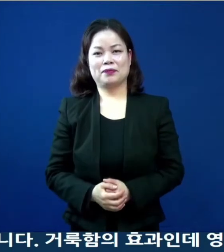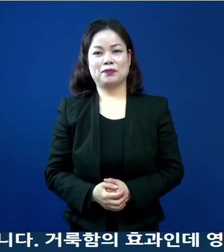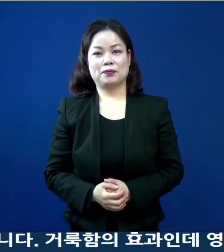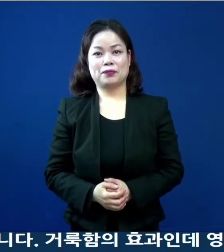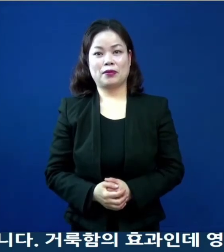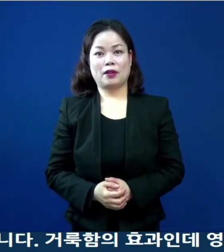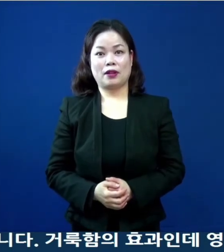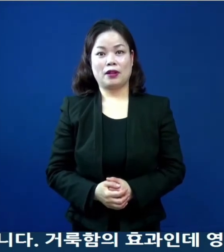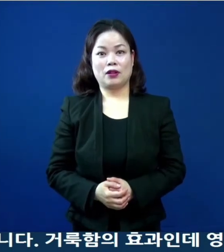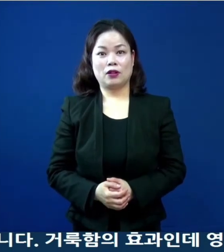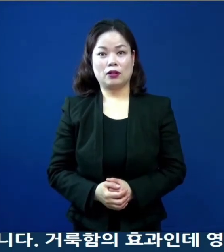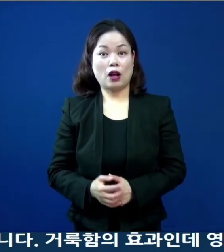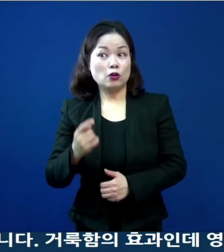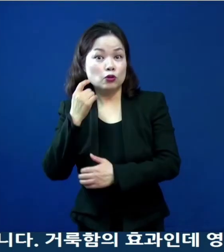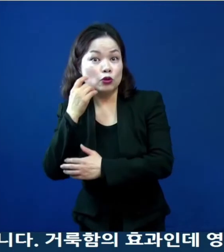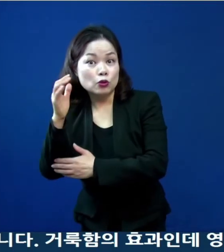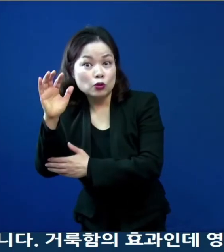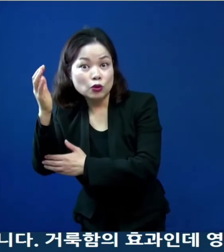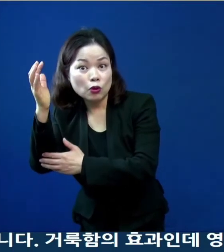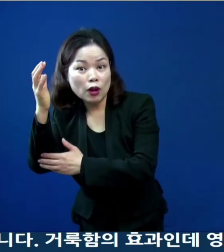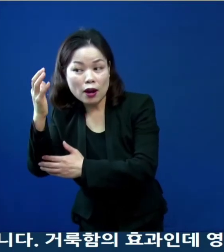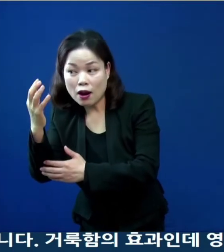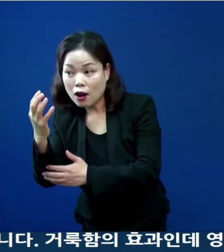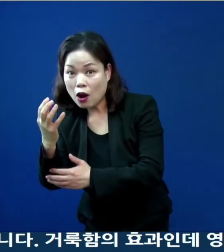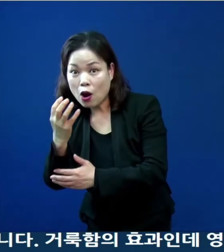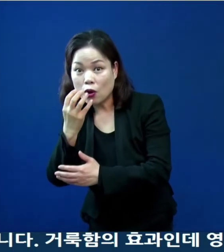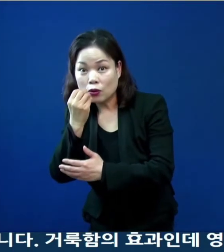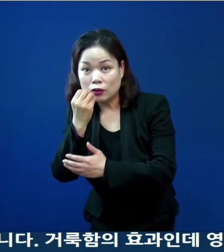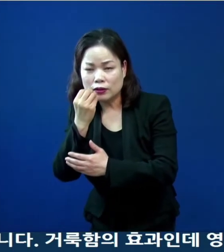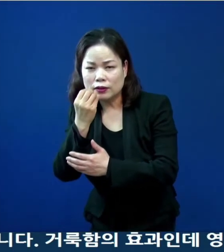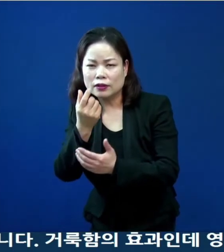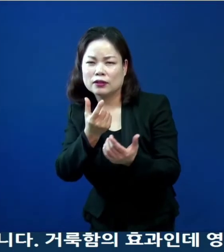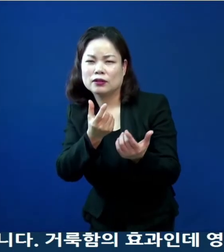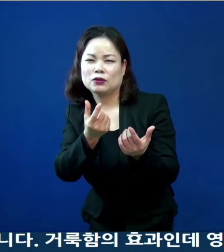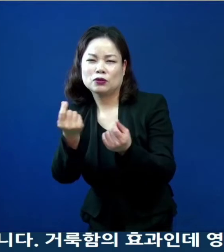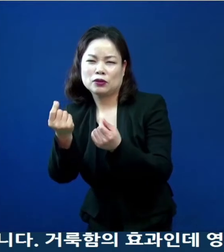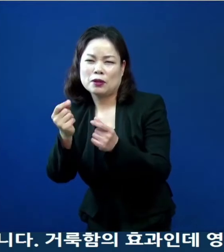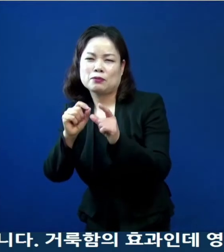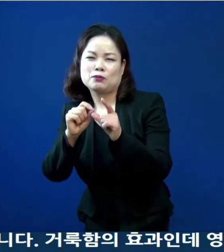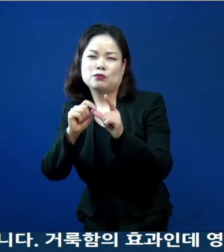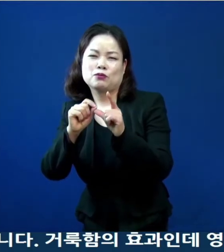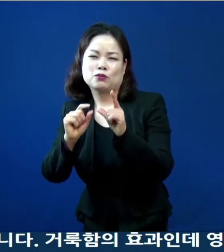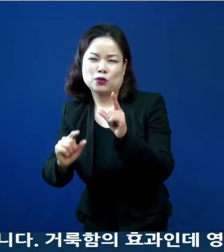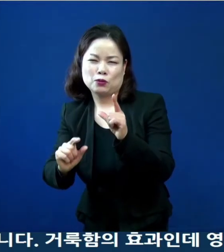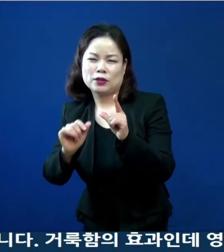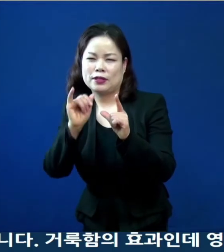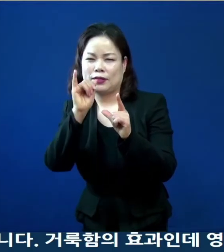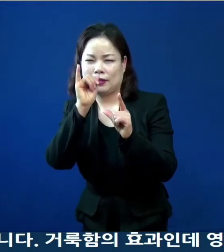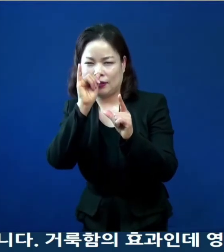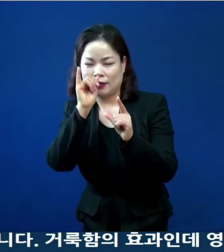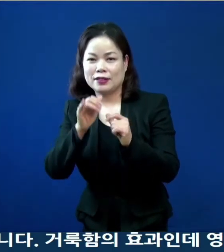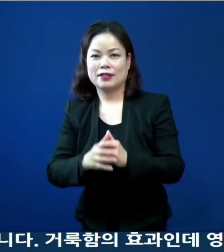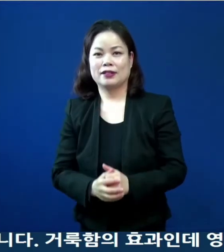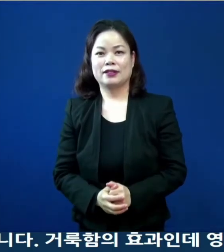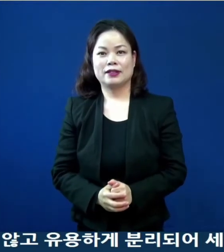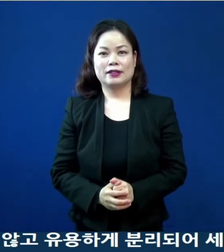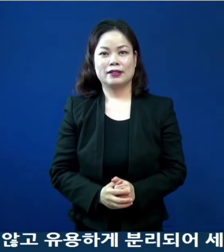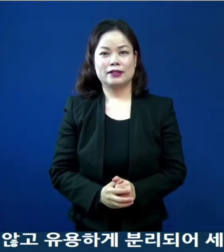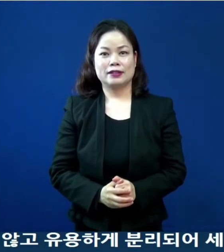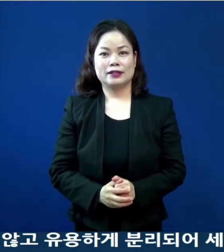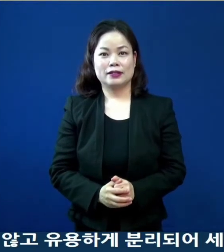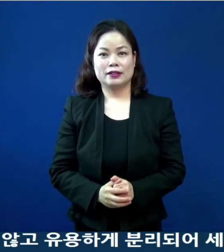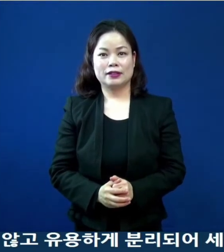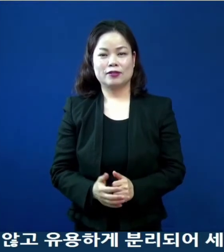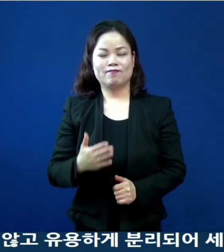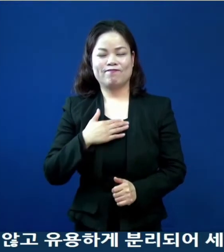그런 면에서 영광과 거룩함도 일치되는 부분이 있다고 볼 수 있겠습니다.